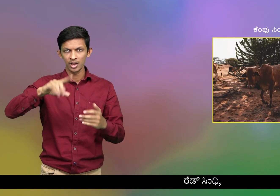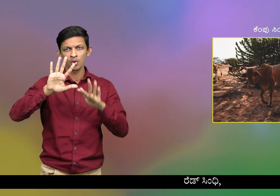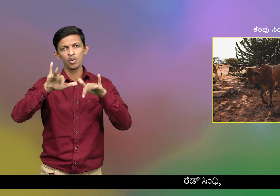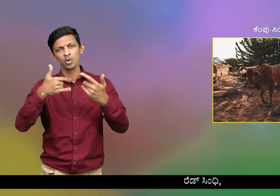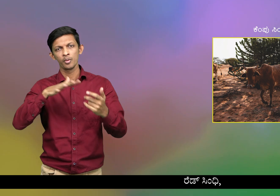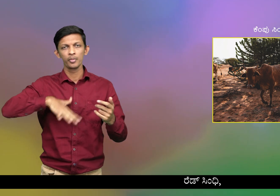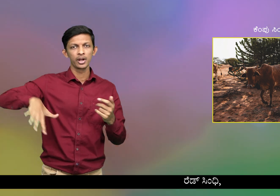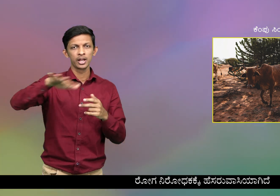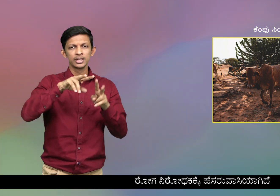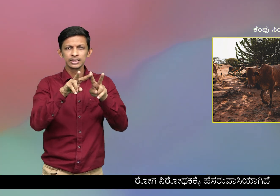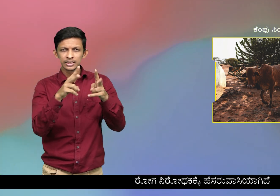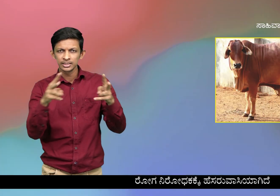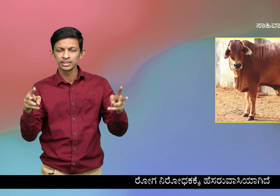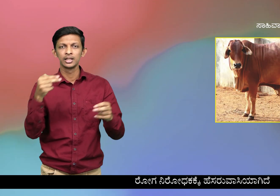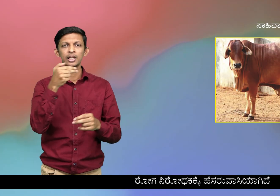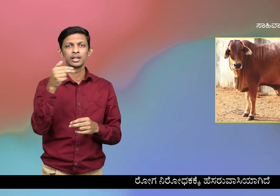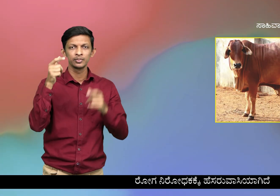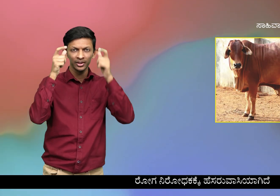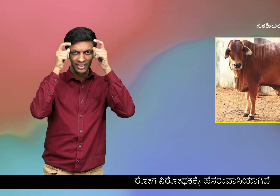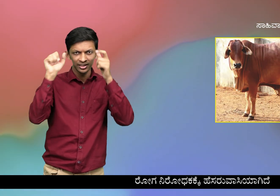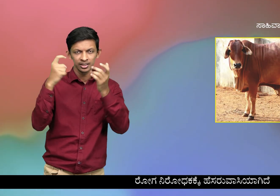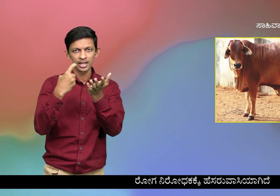ರೆಡ್ ಸಿಂಧಿ, ಸಾಹಿವಾಲ್.